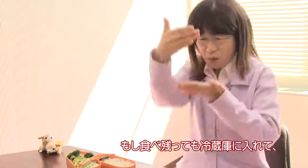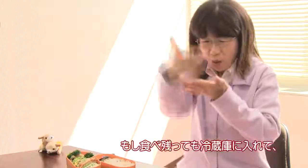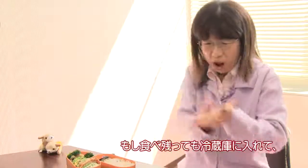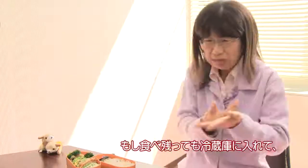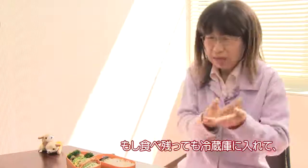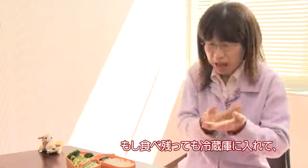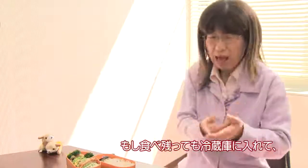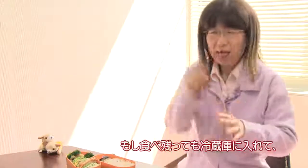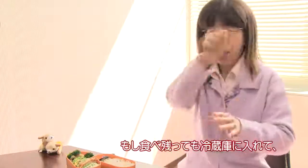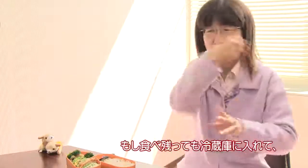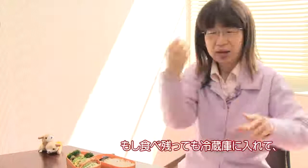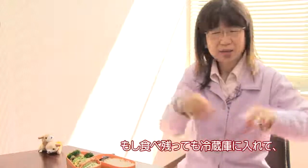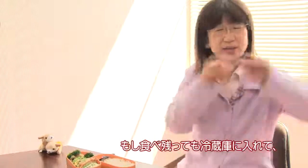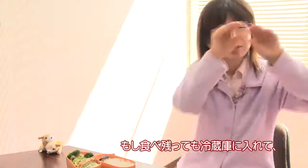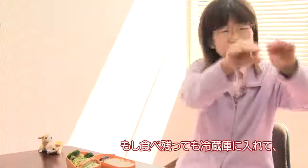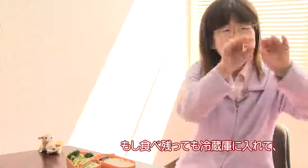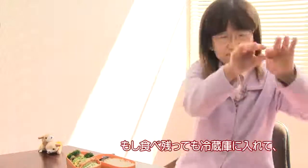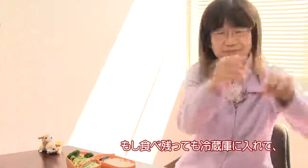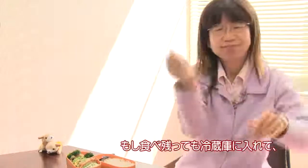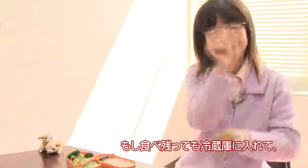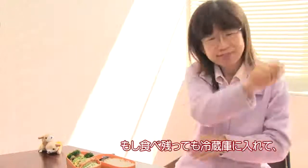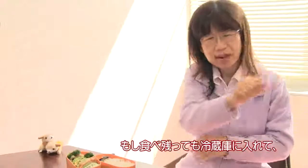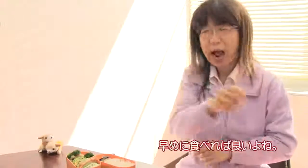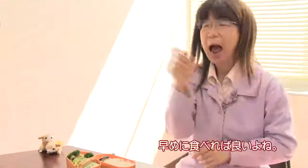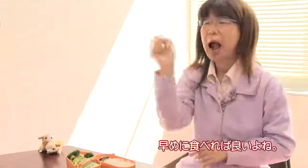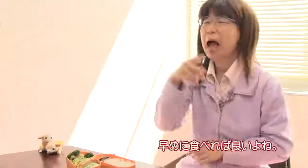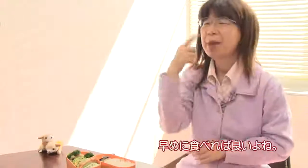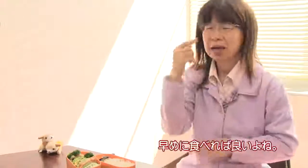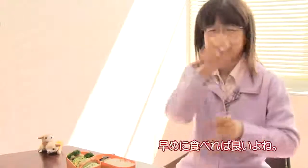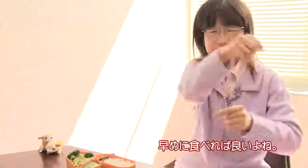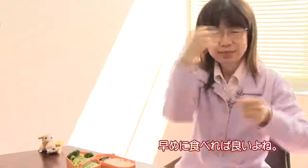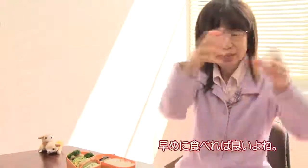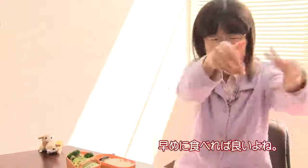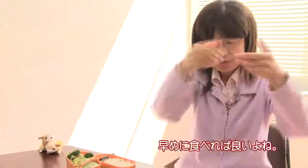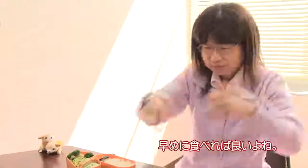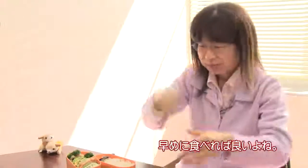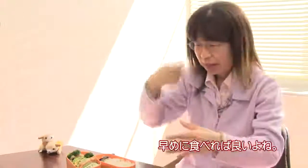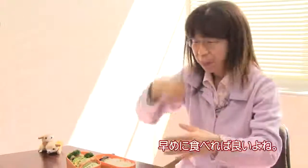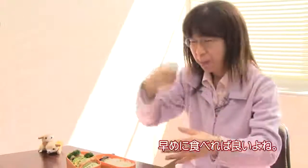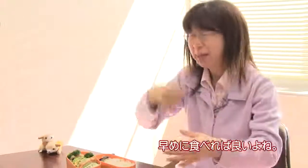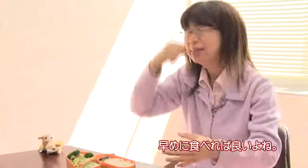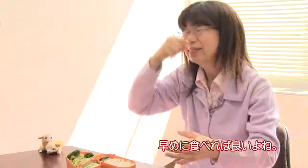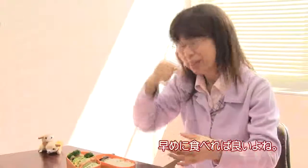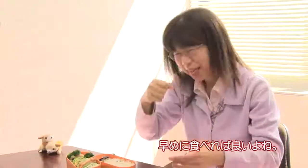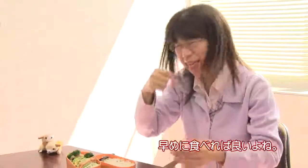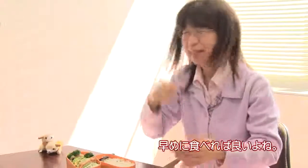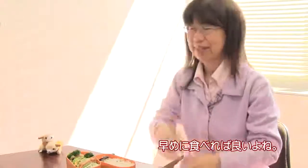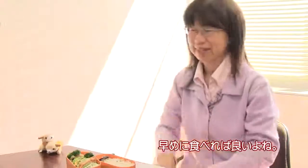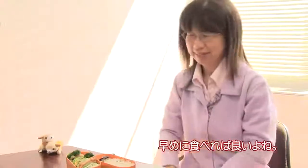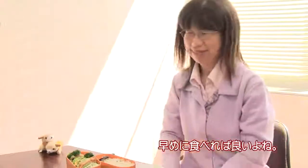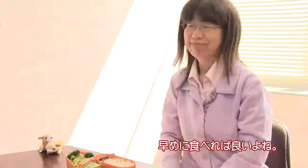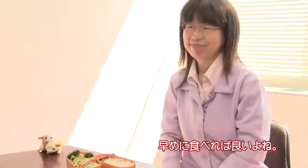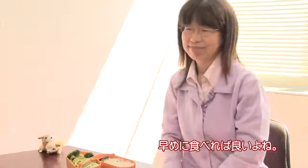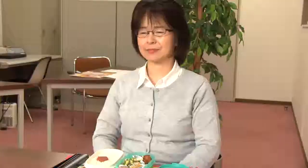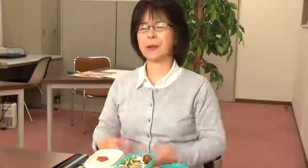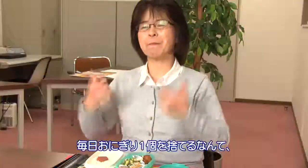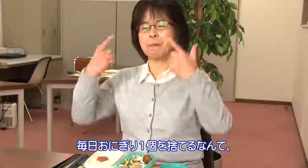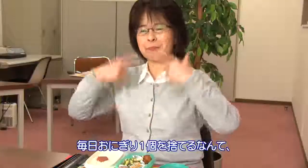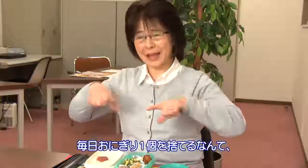食べきれずに残ったら冷蔵庫に入れて早めに食べれば無駄にならないわねぇ